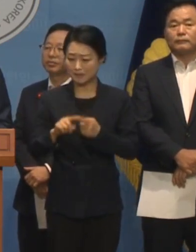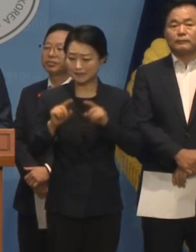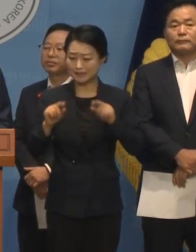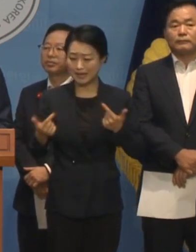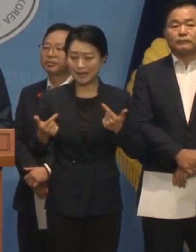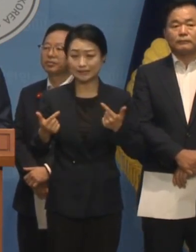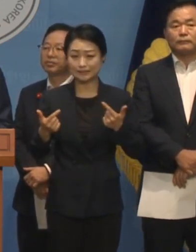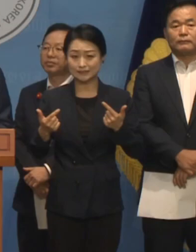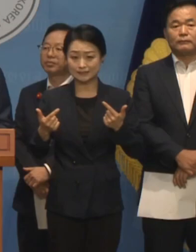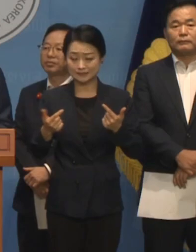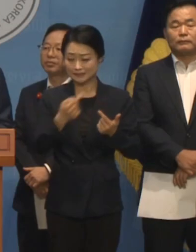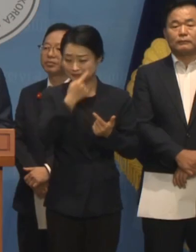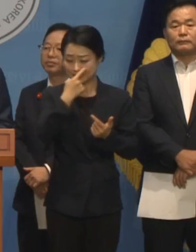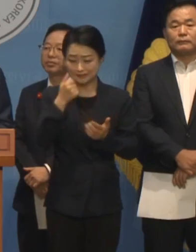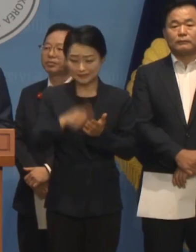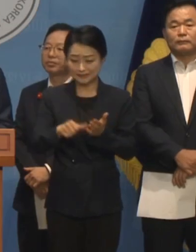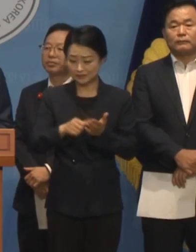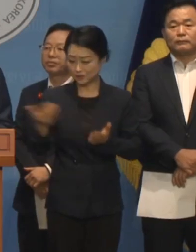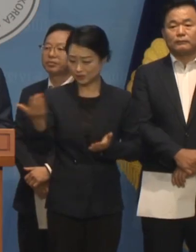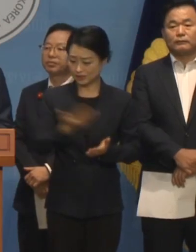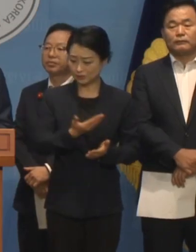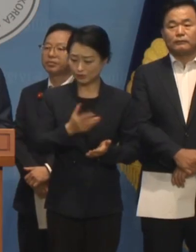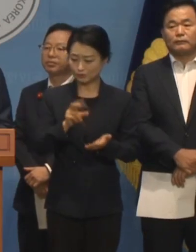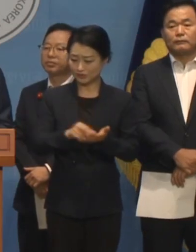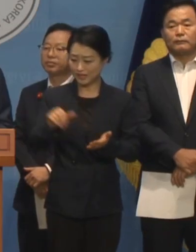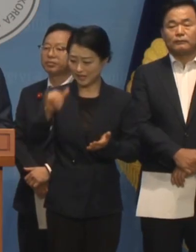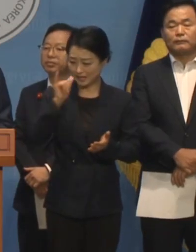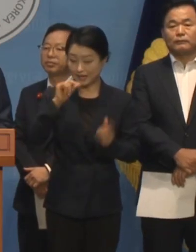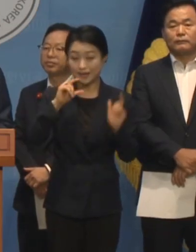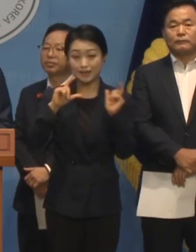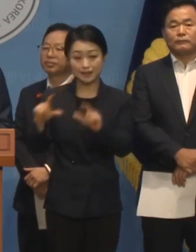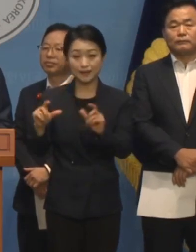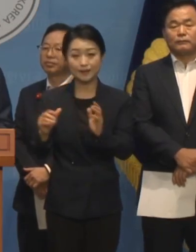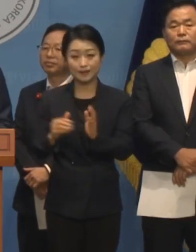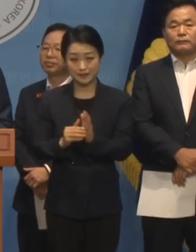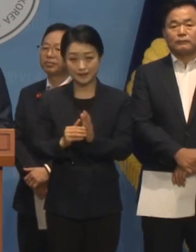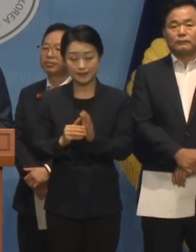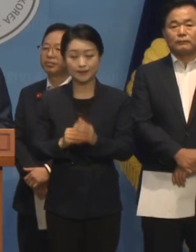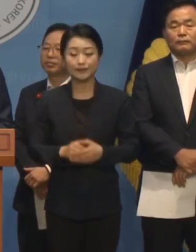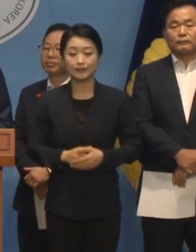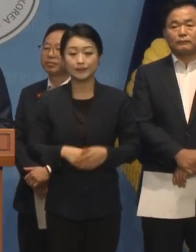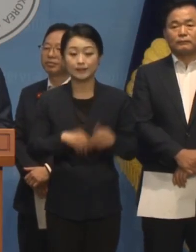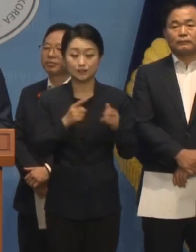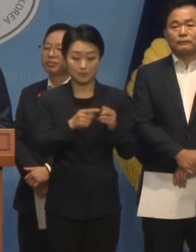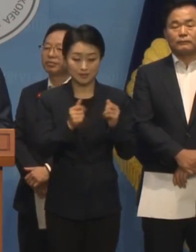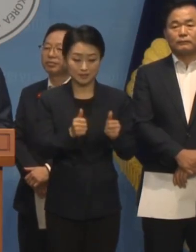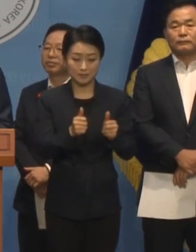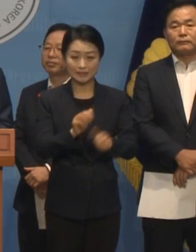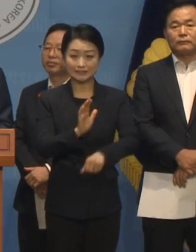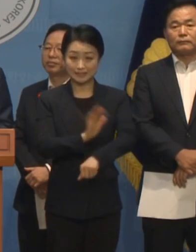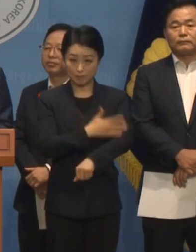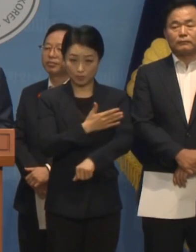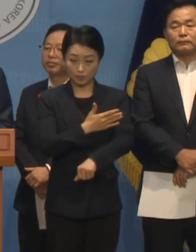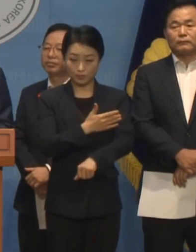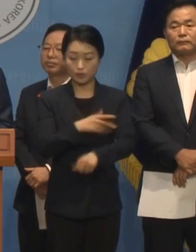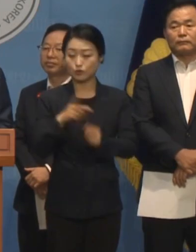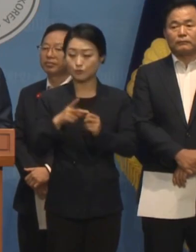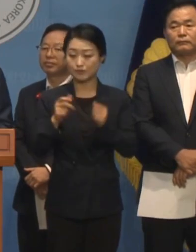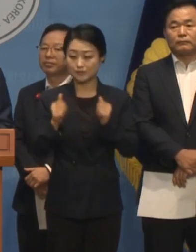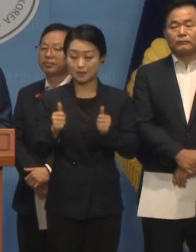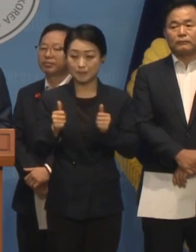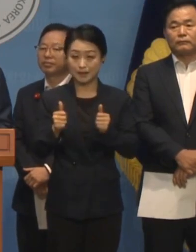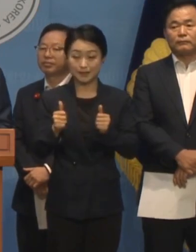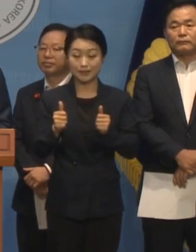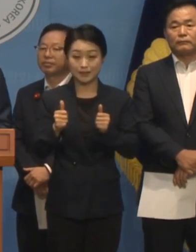알리바이가 증거로서 제출되기도 하였습니다. 그래서 1심의 잘못된 판결은 항소심에서